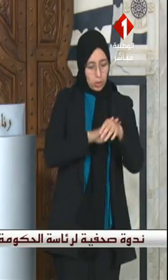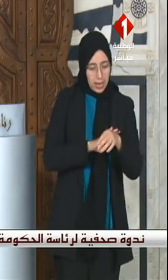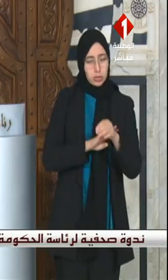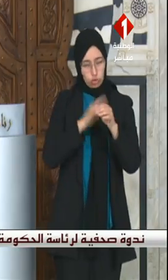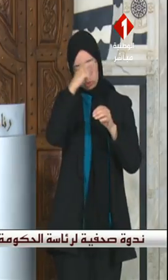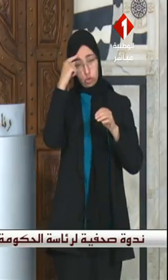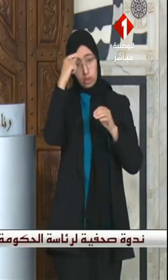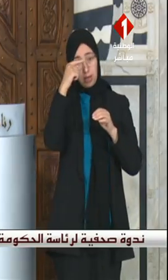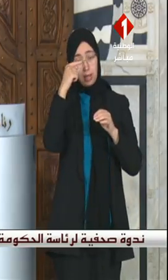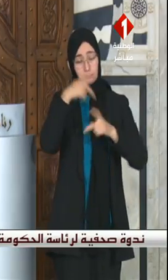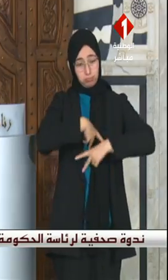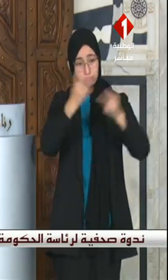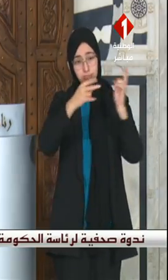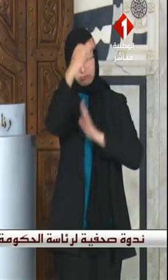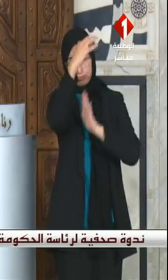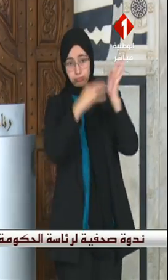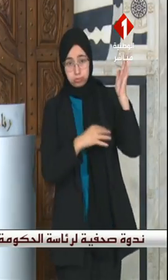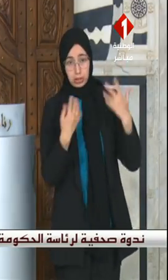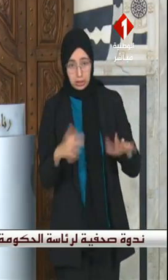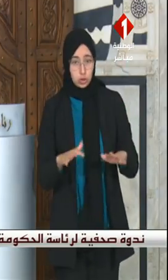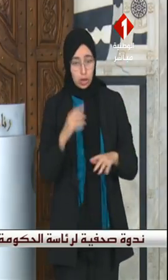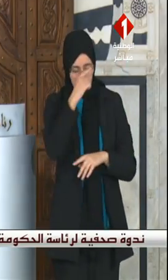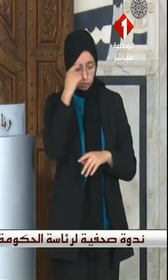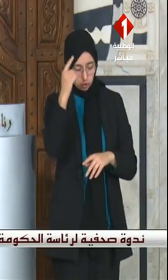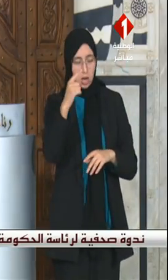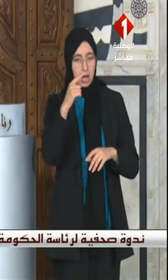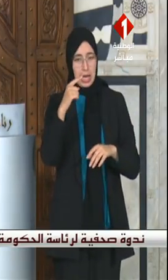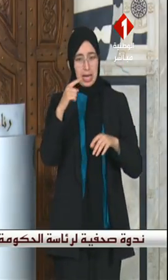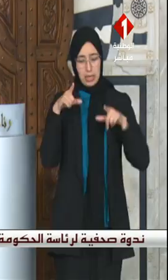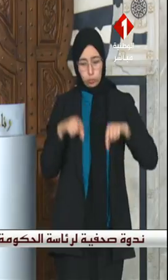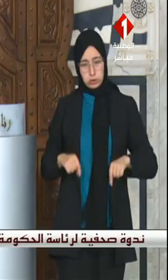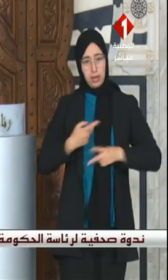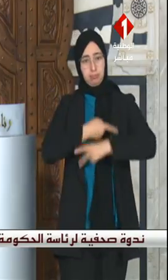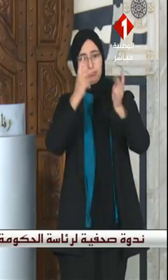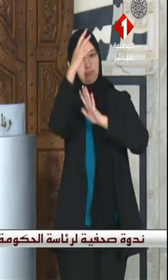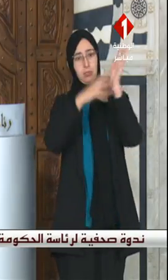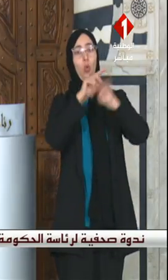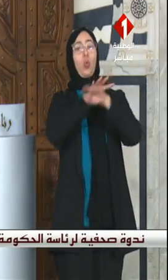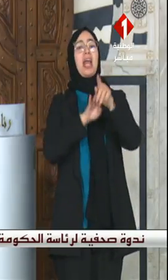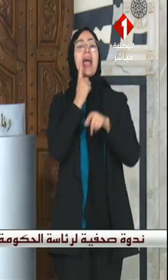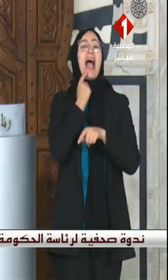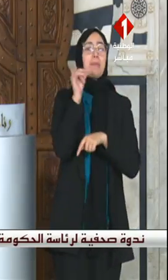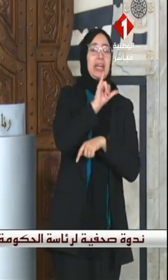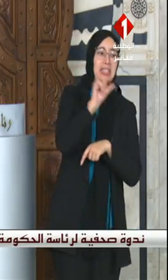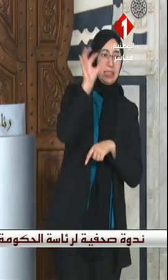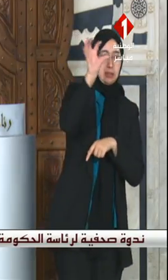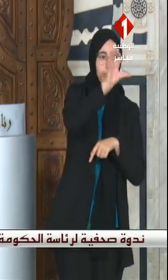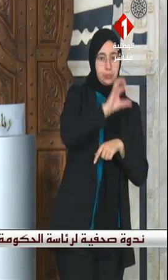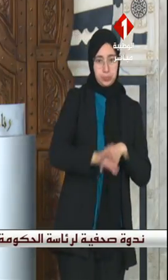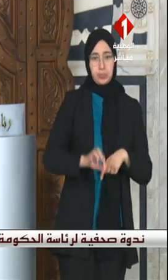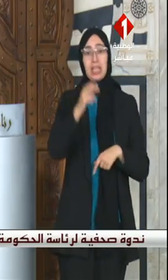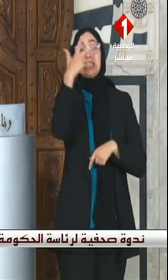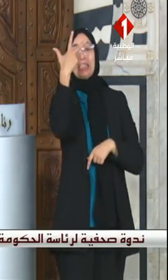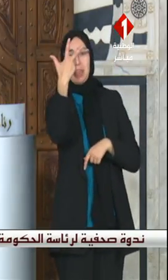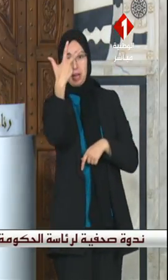تخرج في البلتان إبيديميولوجيك متاع المرصد اللي باش تلقاو فيه ريديتاي هذم الكل. فما تقريبا 3 أنواع